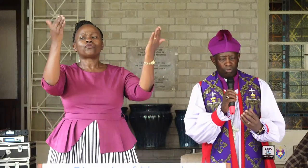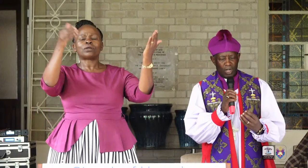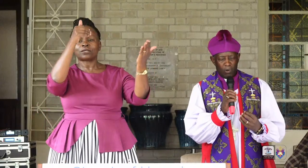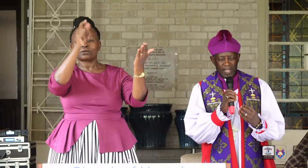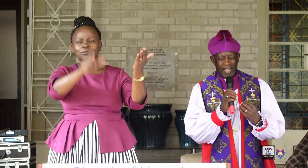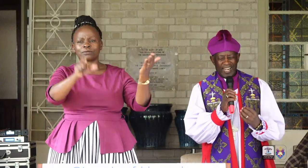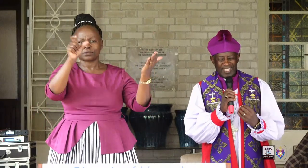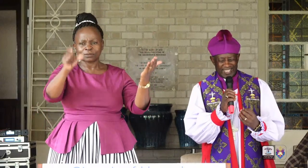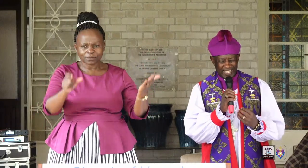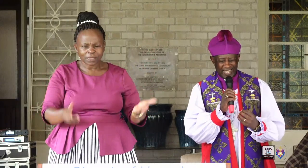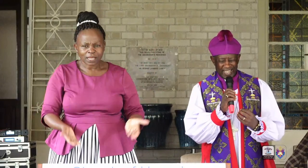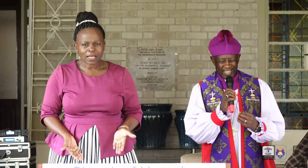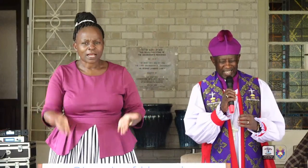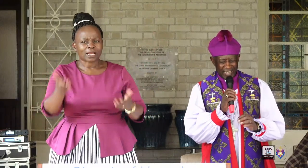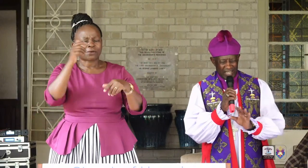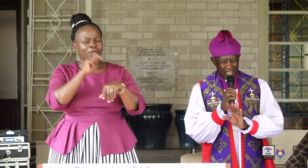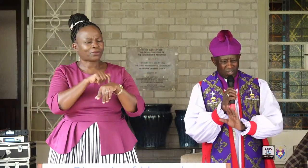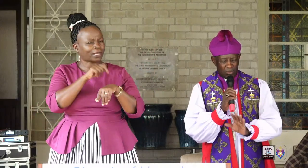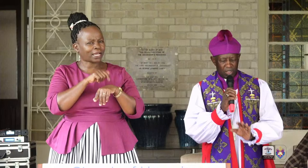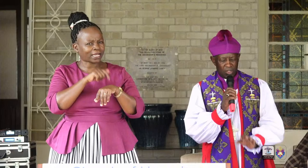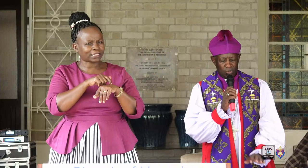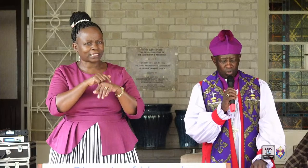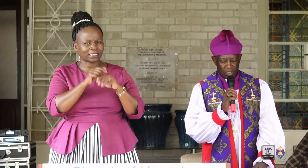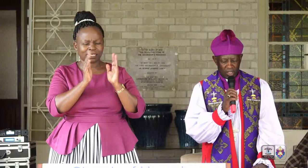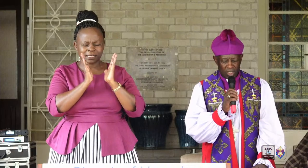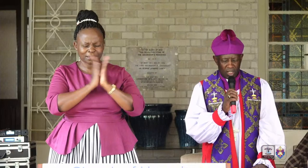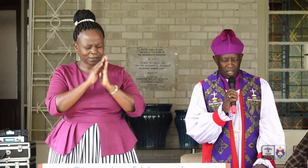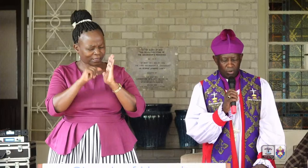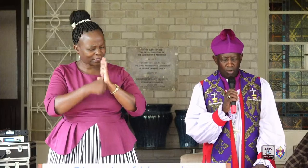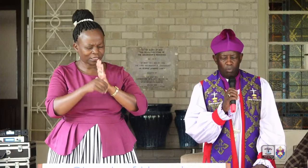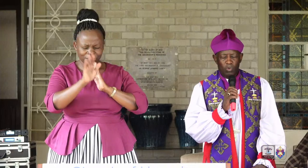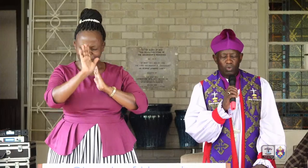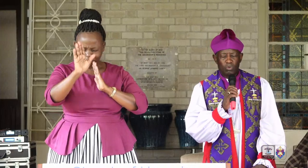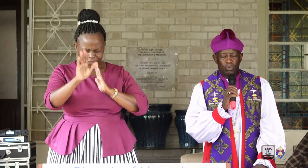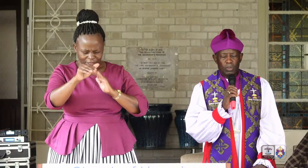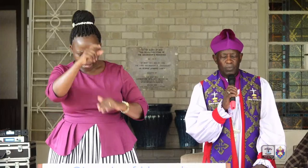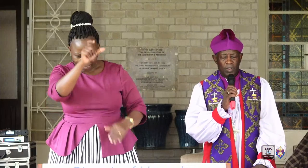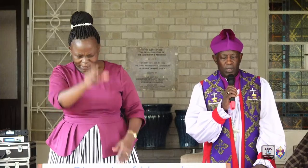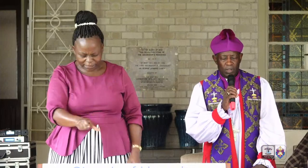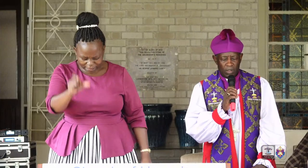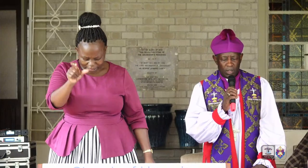muntu aweeyo akaseera asabire ensonga ye